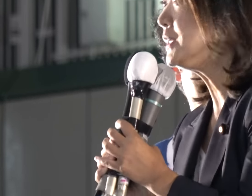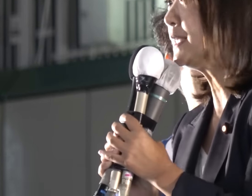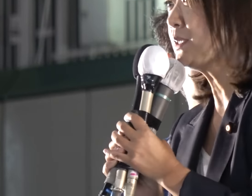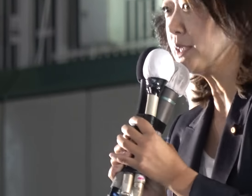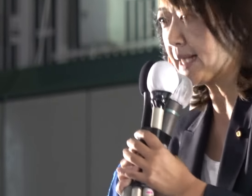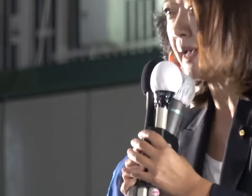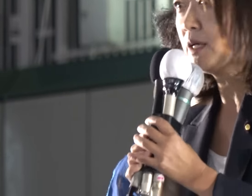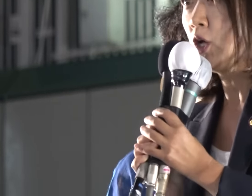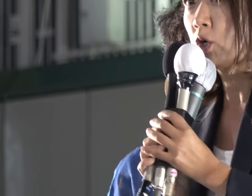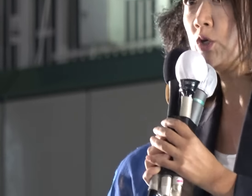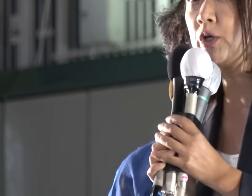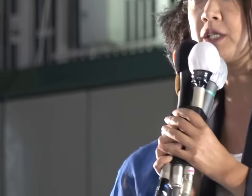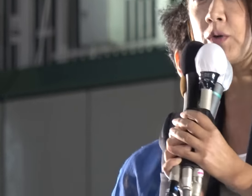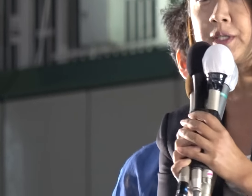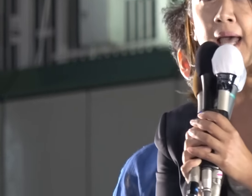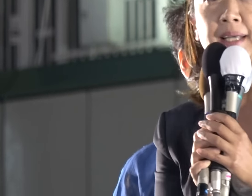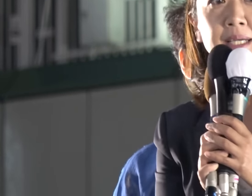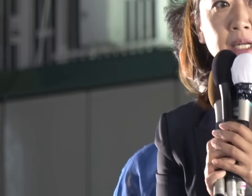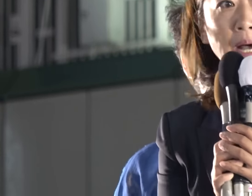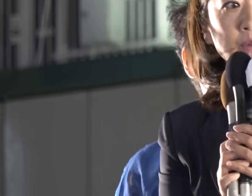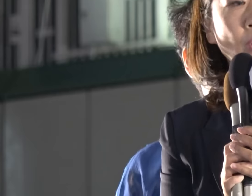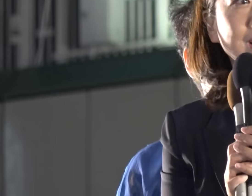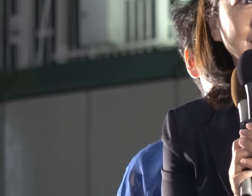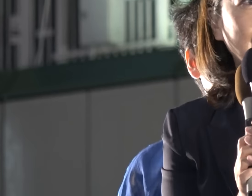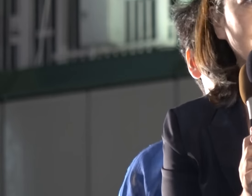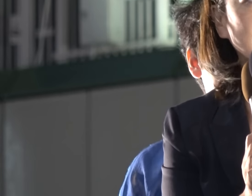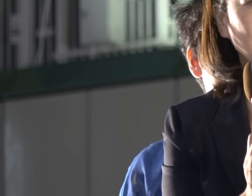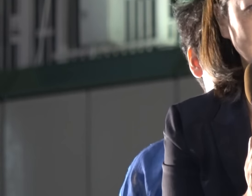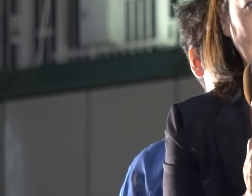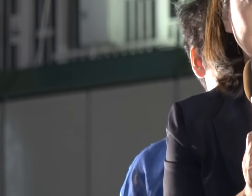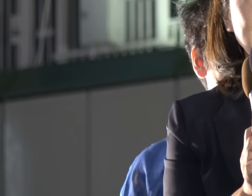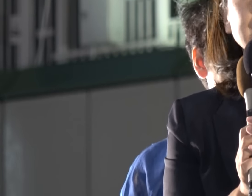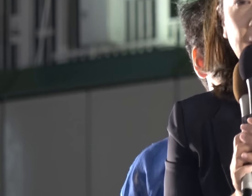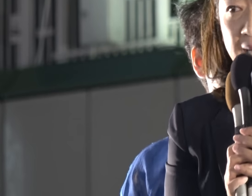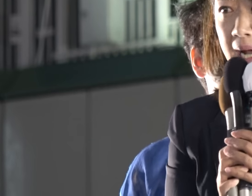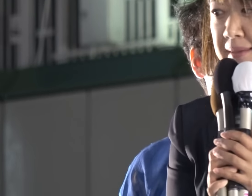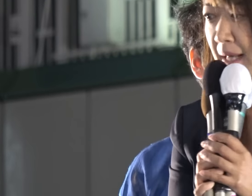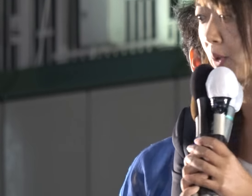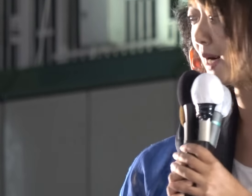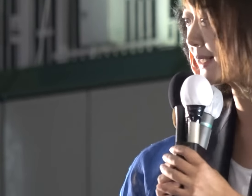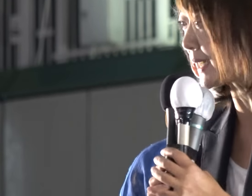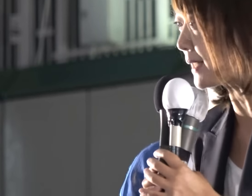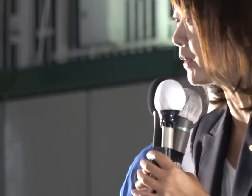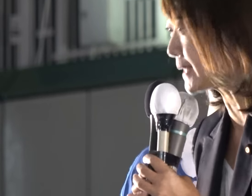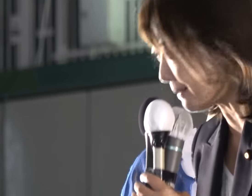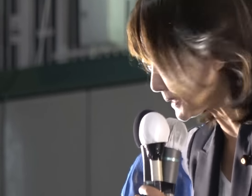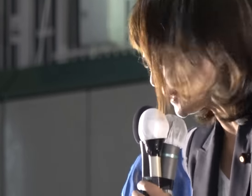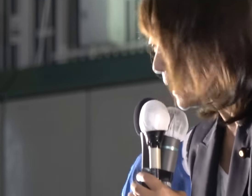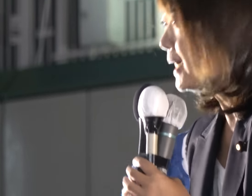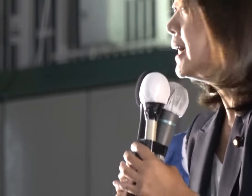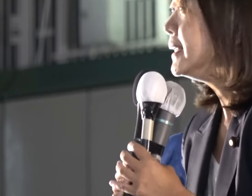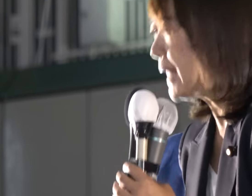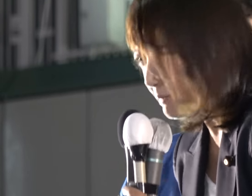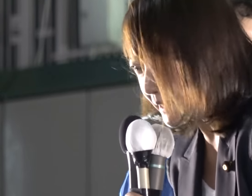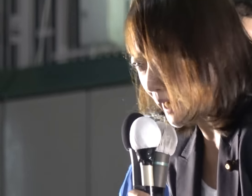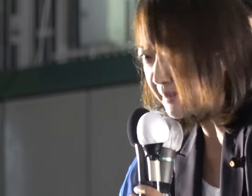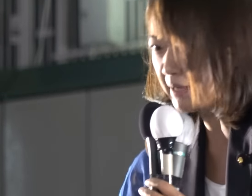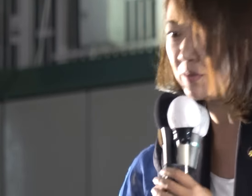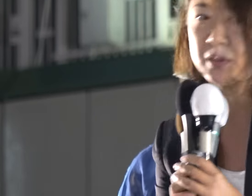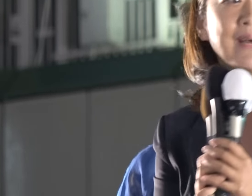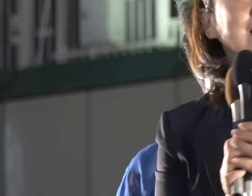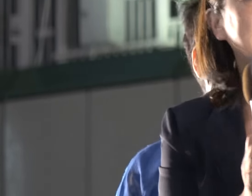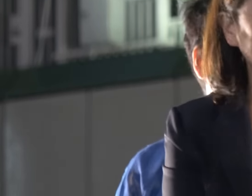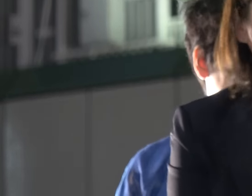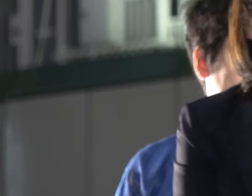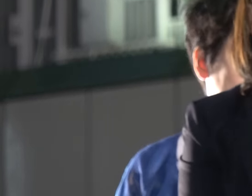言論人としてこの既得権益に真っ向から対決をして戦ってこられた方でございます。並大抵